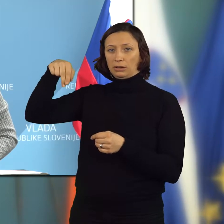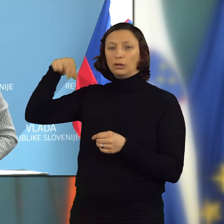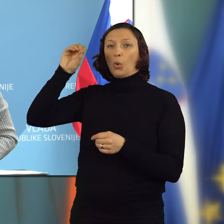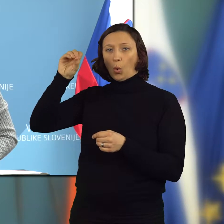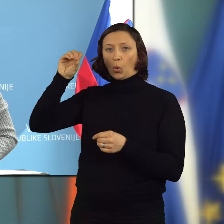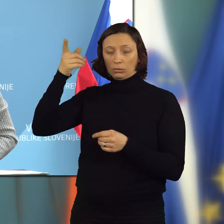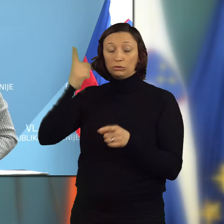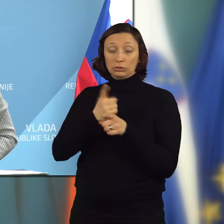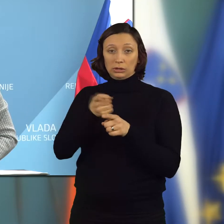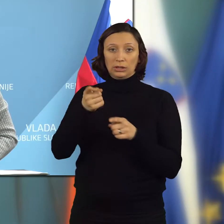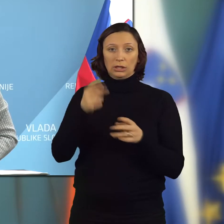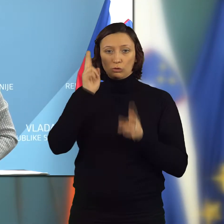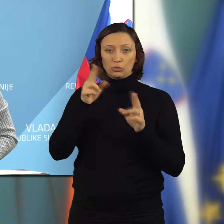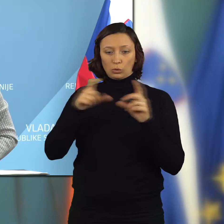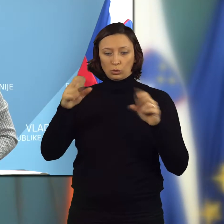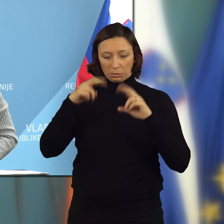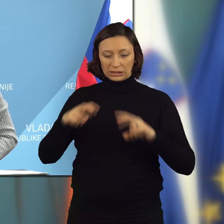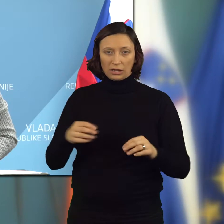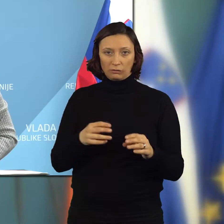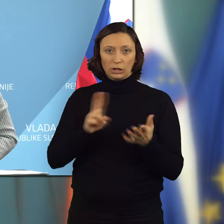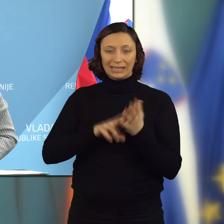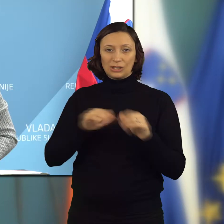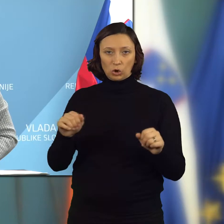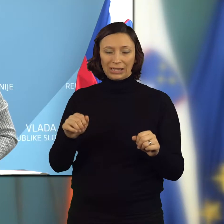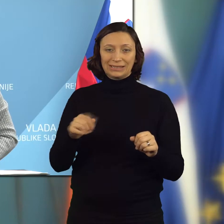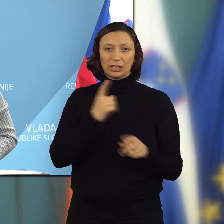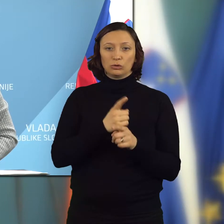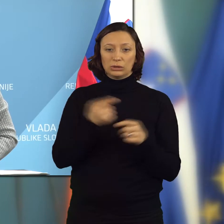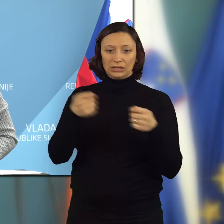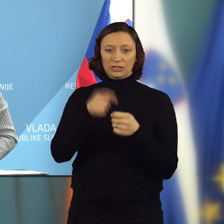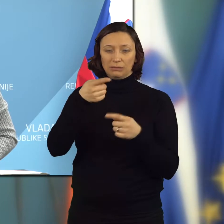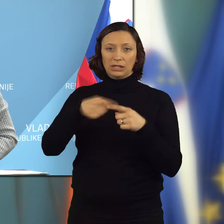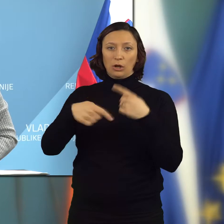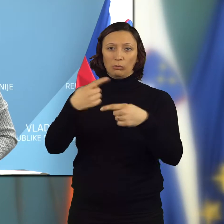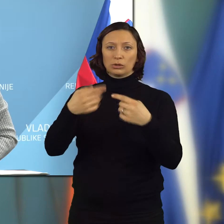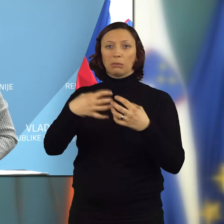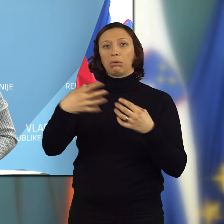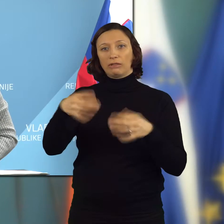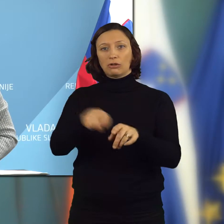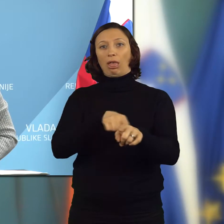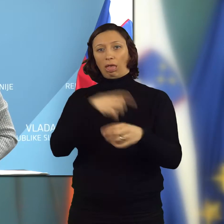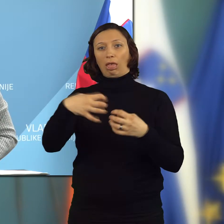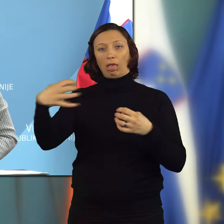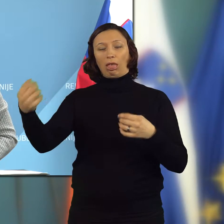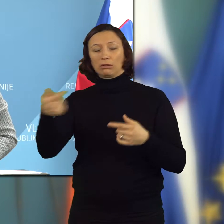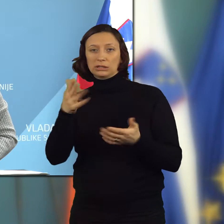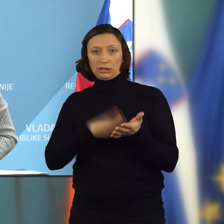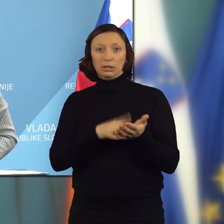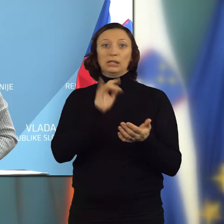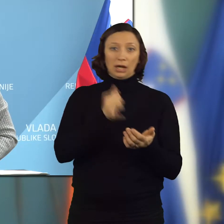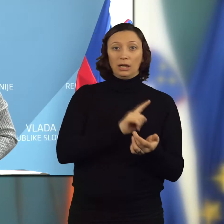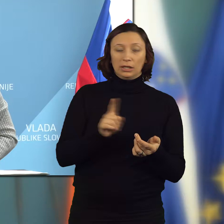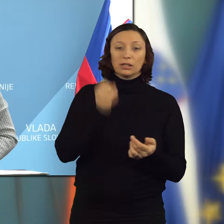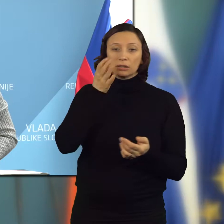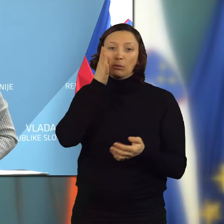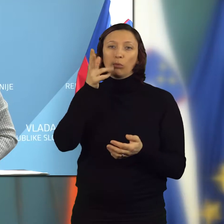te novosti, ki bi racionalizirale sodno preiskavo in vse v zvezi z tem delom postopka, ki je zdaj predolg v nekaterih primerih, ali